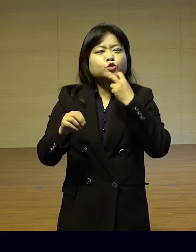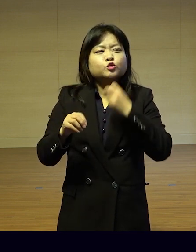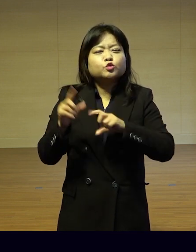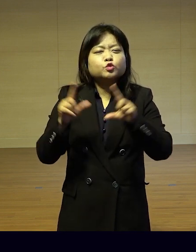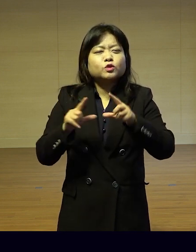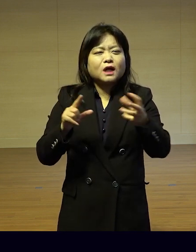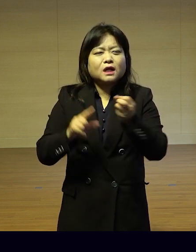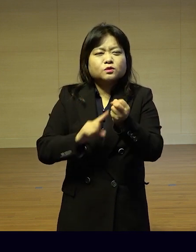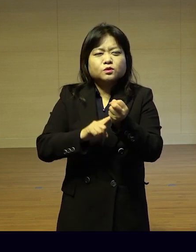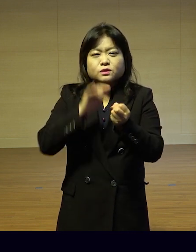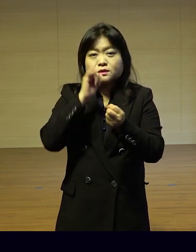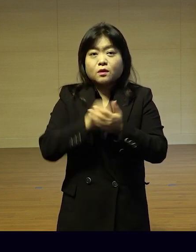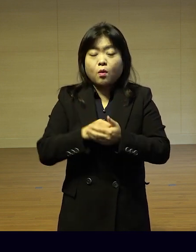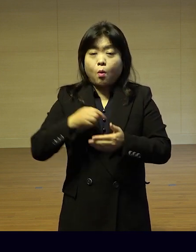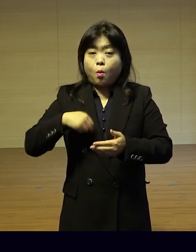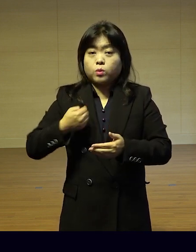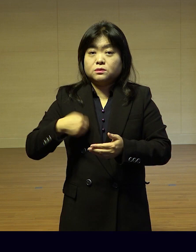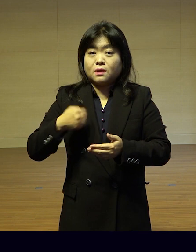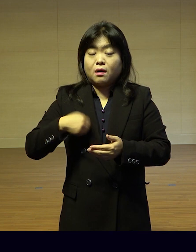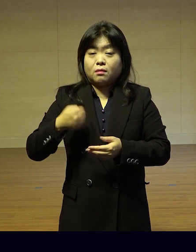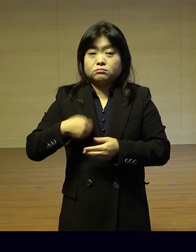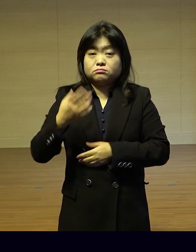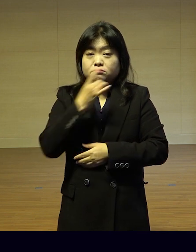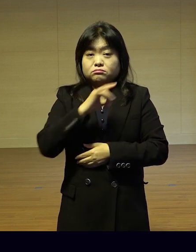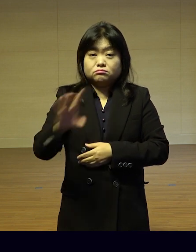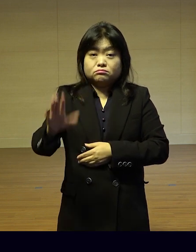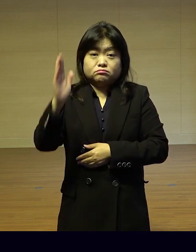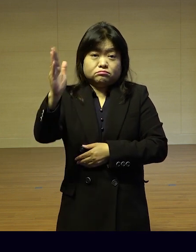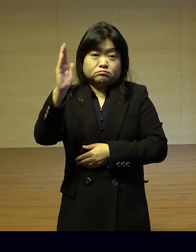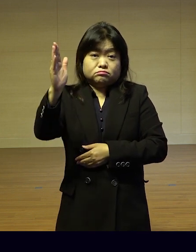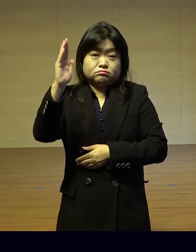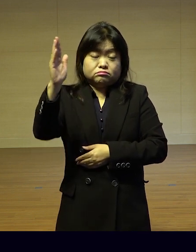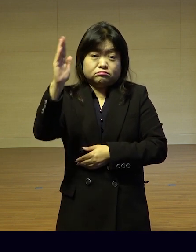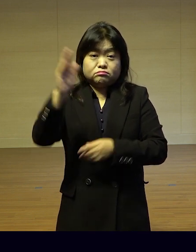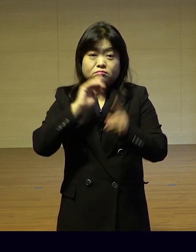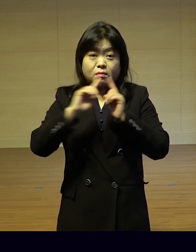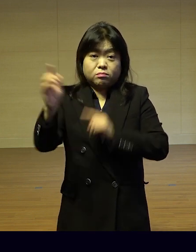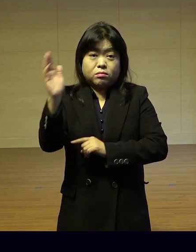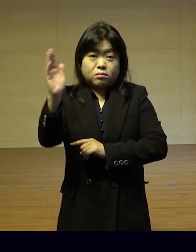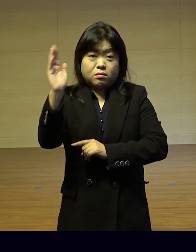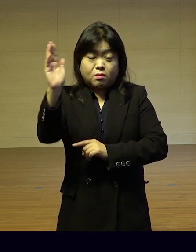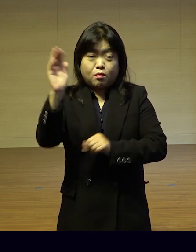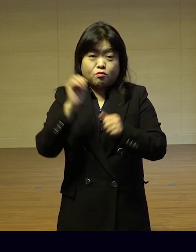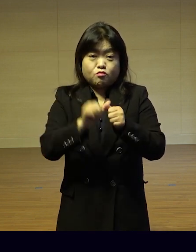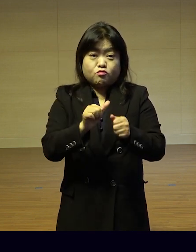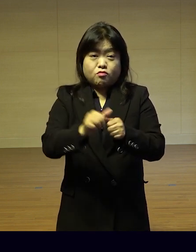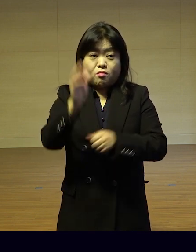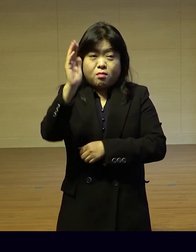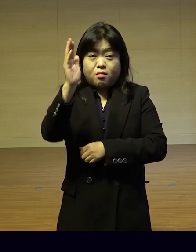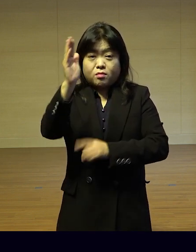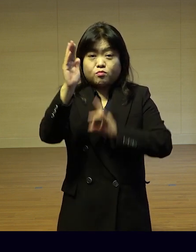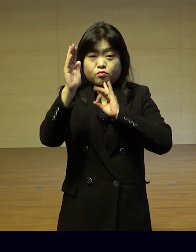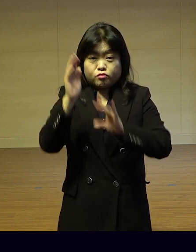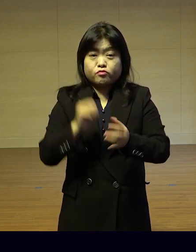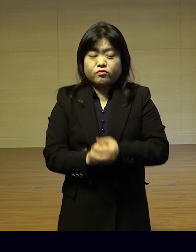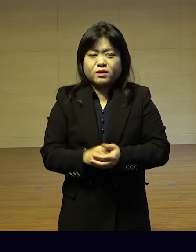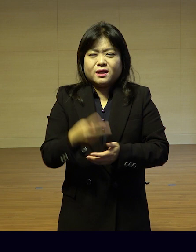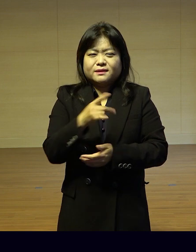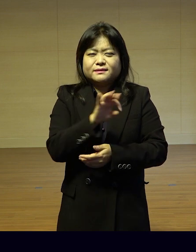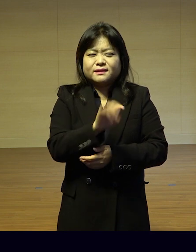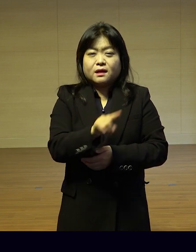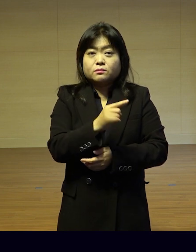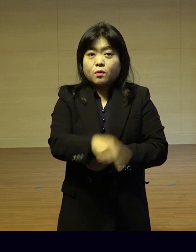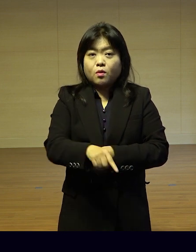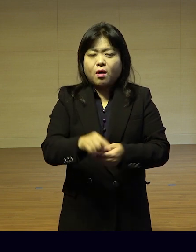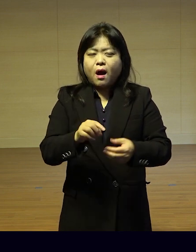있죠. 혼자서 일방적으로 얘기하는 것은 훈시나 뭐 강연 이런 것이 되겠습니다. 근데 대화는